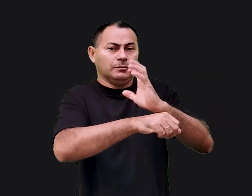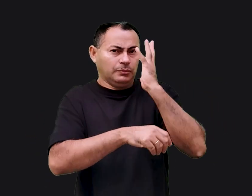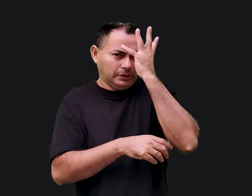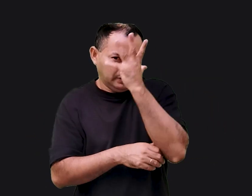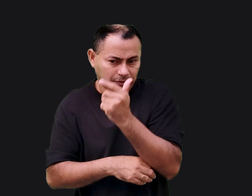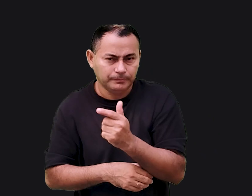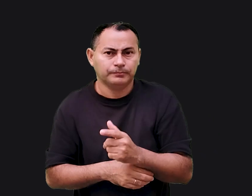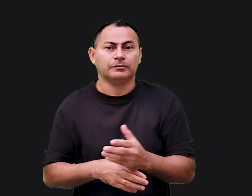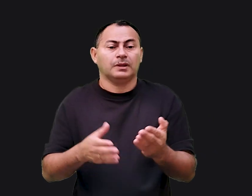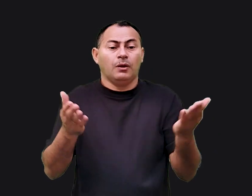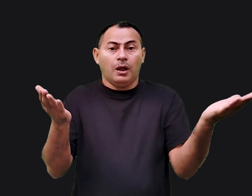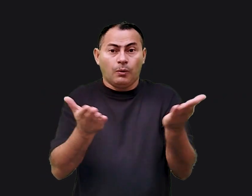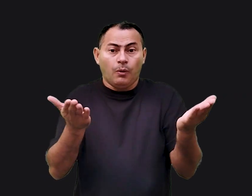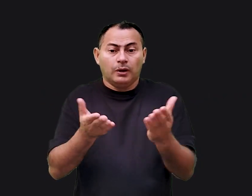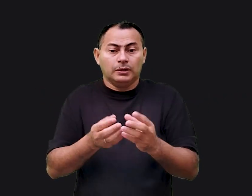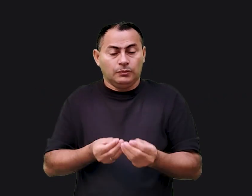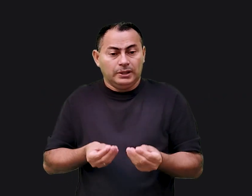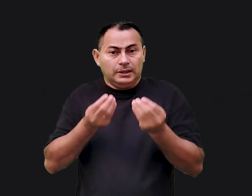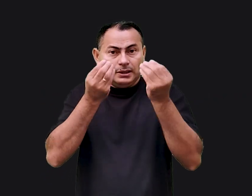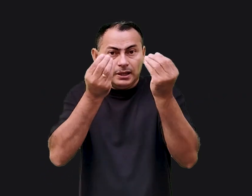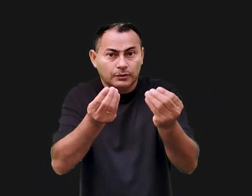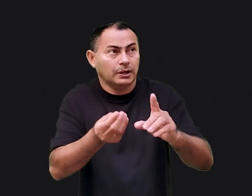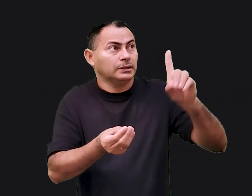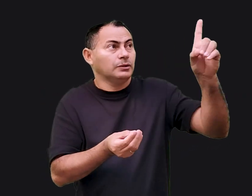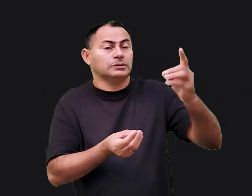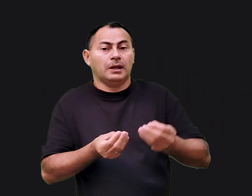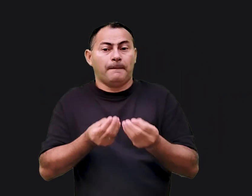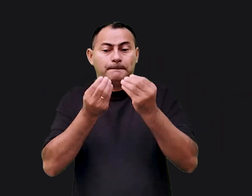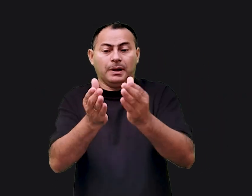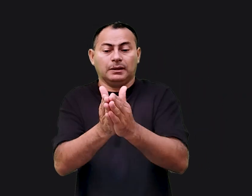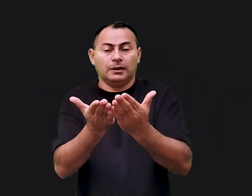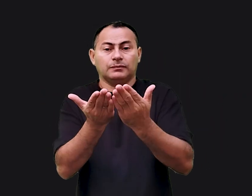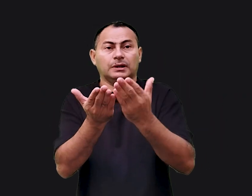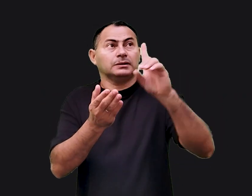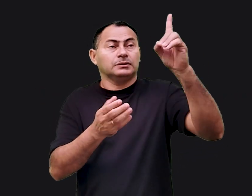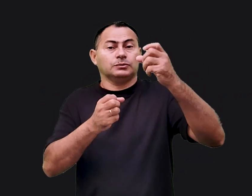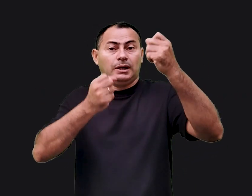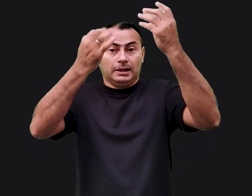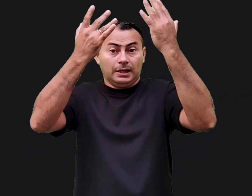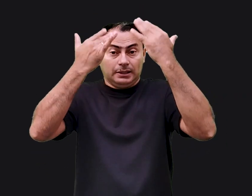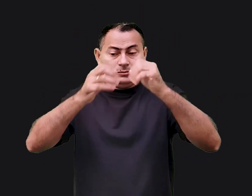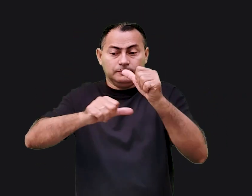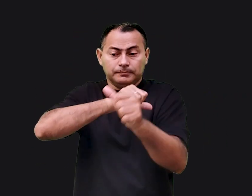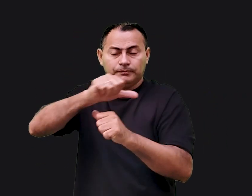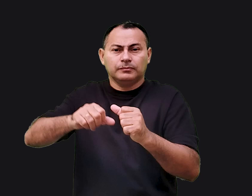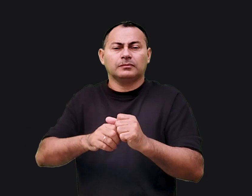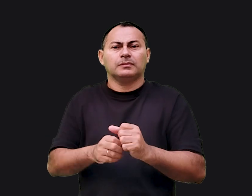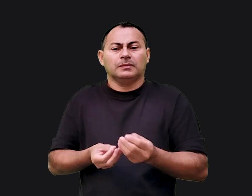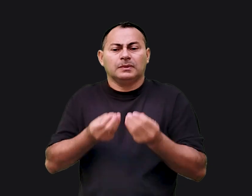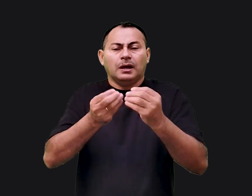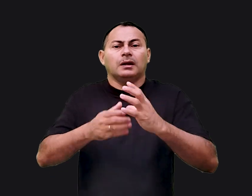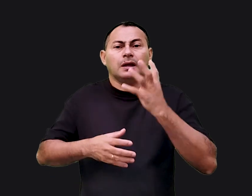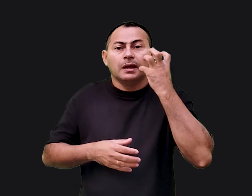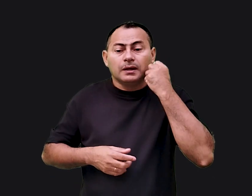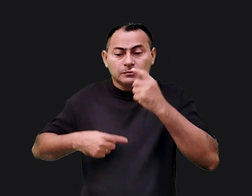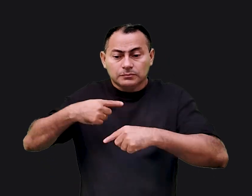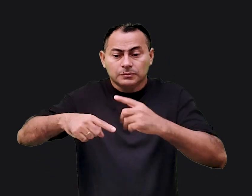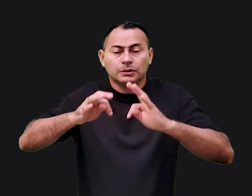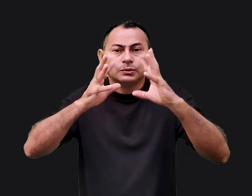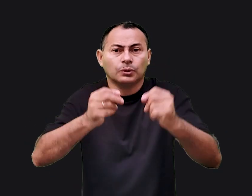bonitas agora eu os entrego a Deus e a palavra da sua graça que pode edificá-lo e dar-lhes herança Entre todos